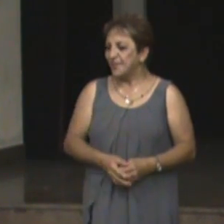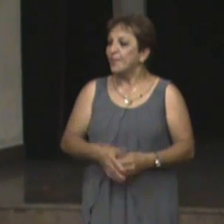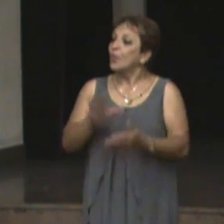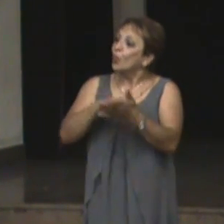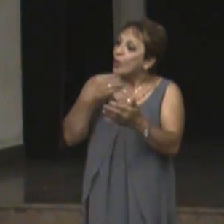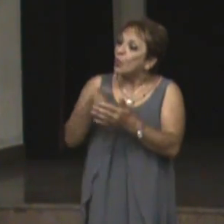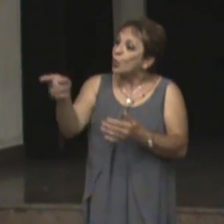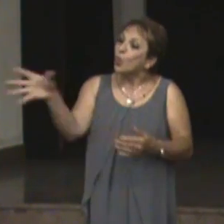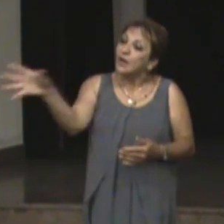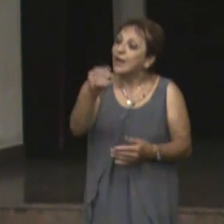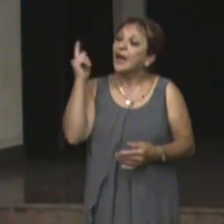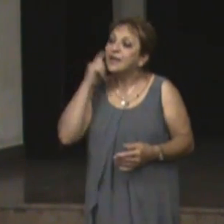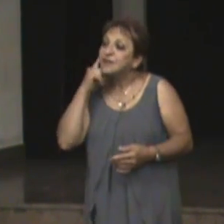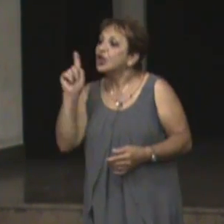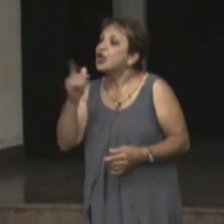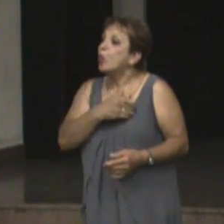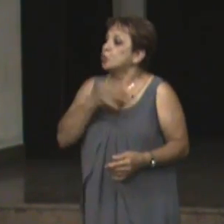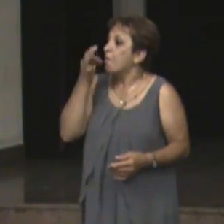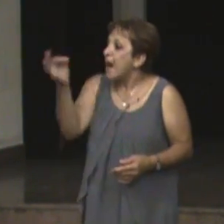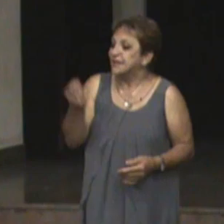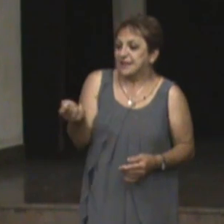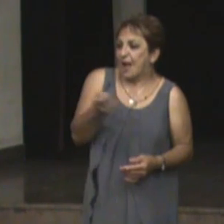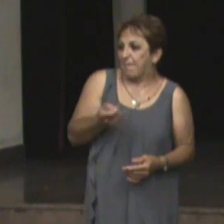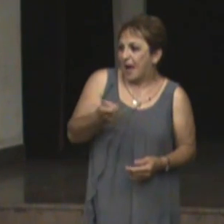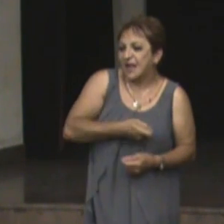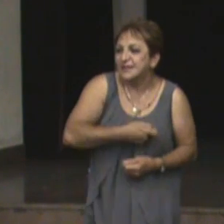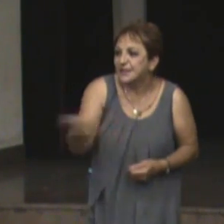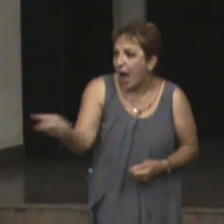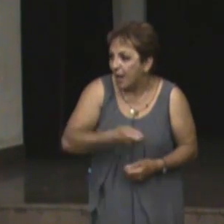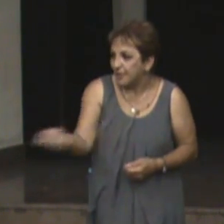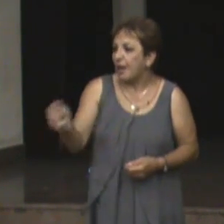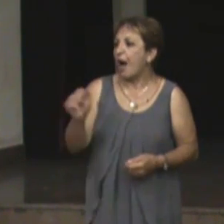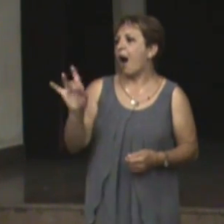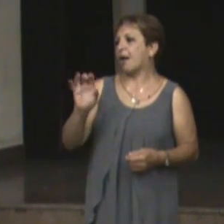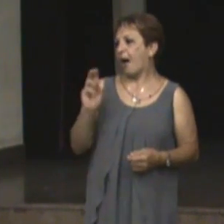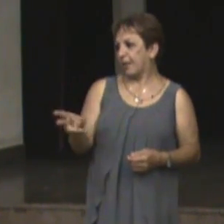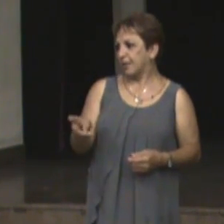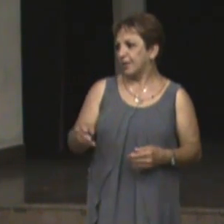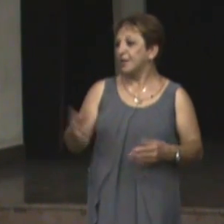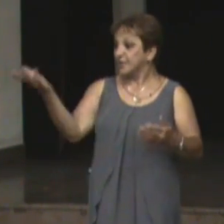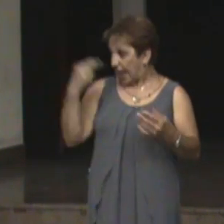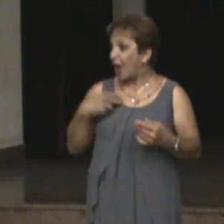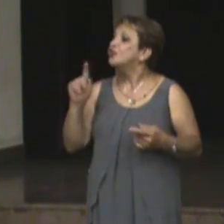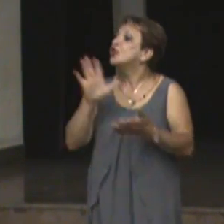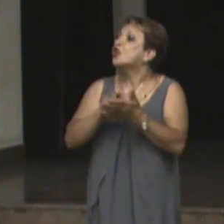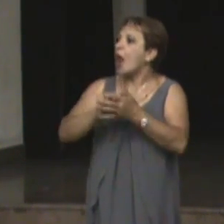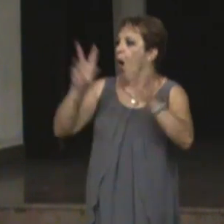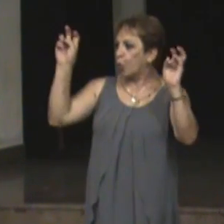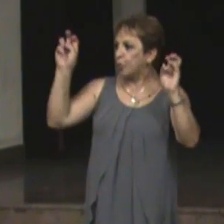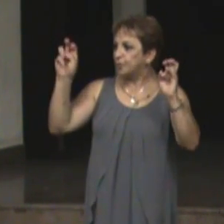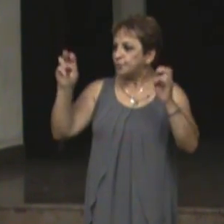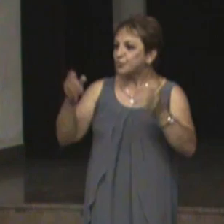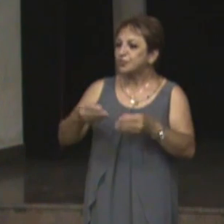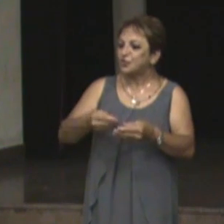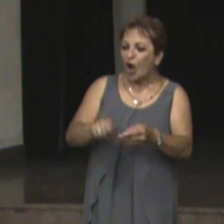Ուրեմն լսեք, թե ինչ է ուզում ասել Սևնացանի առակը։ Ճանապարհի եզերքին գտնվող հողը, որի